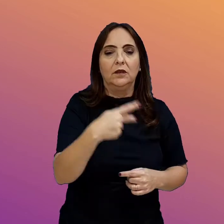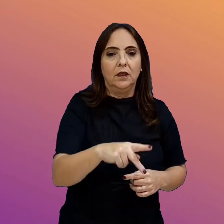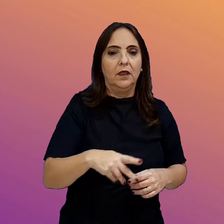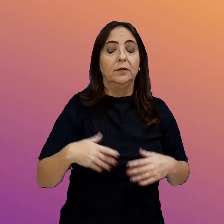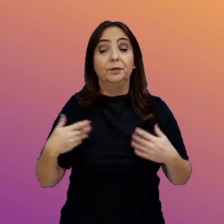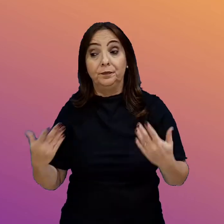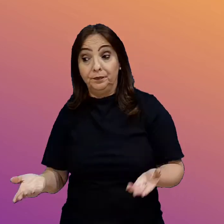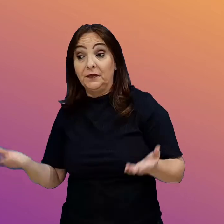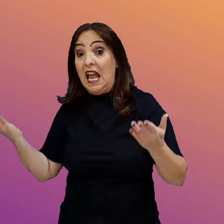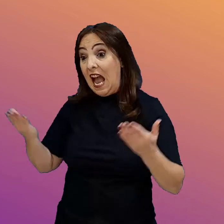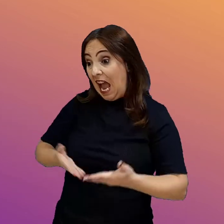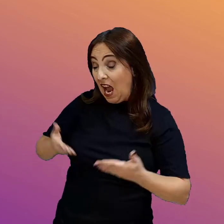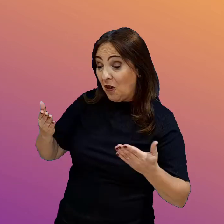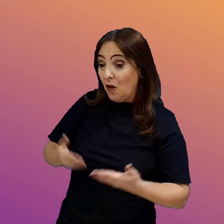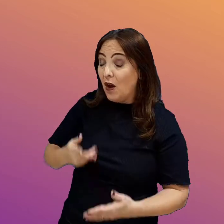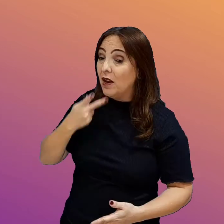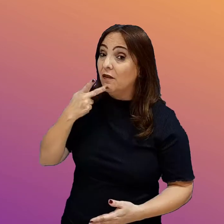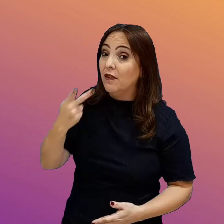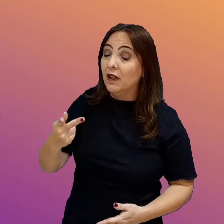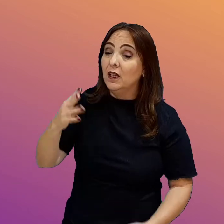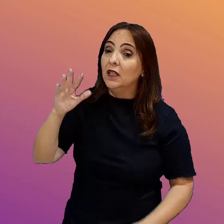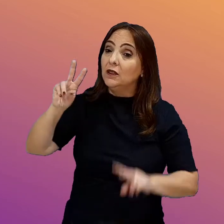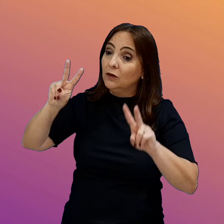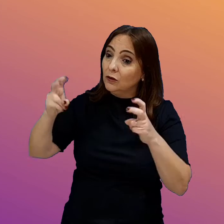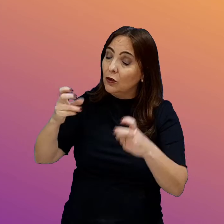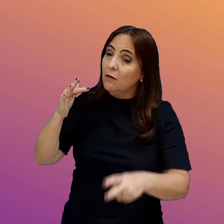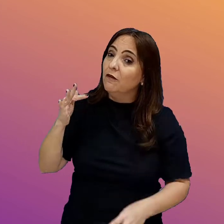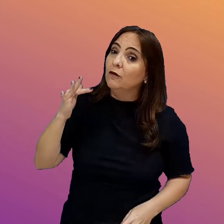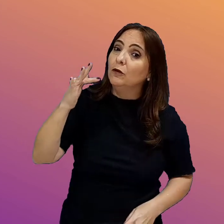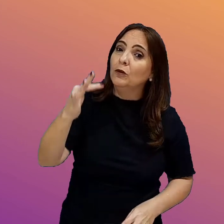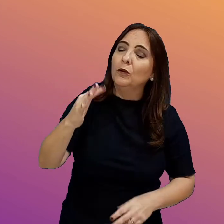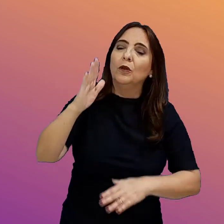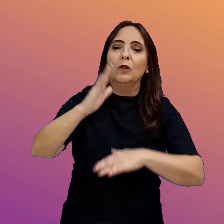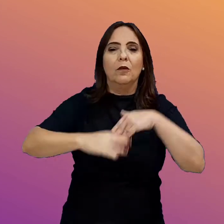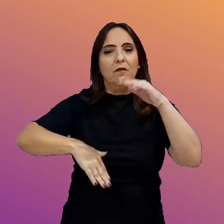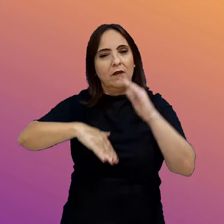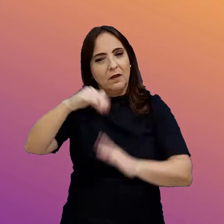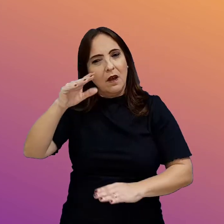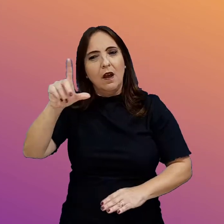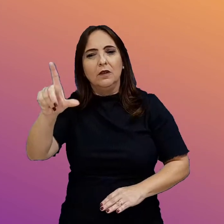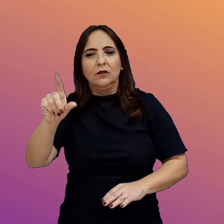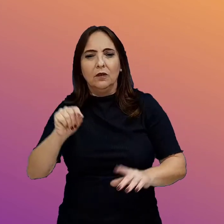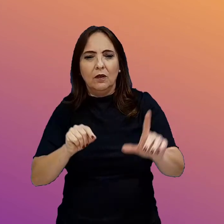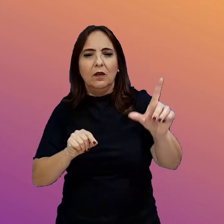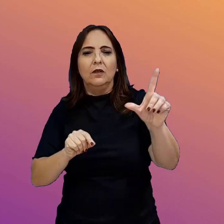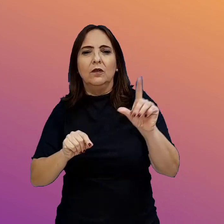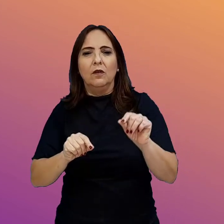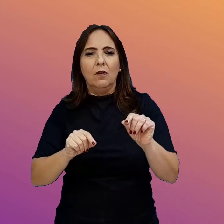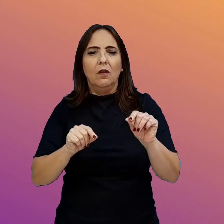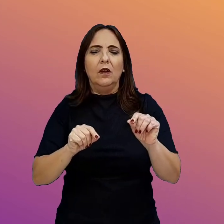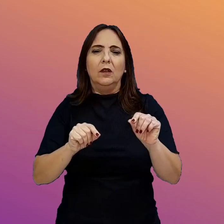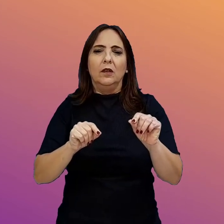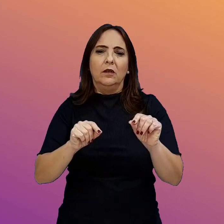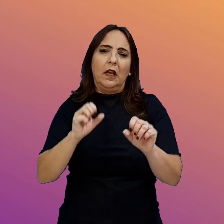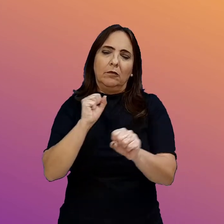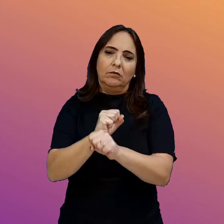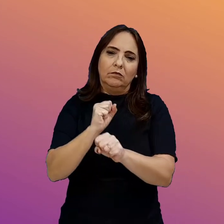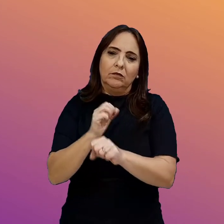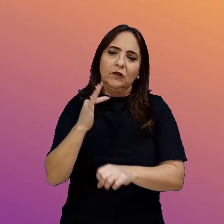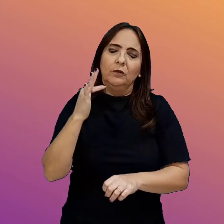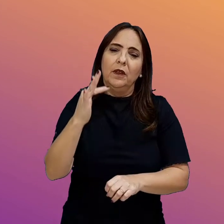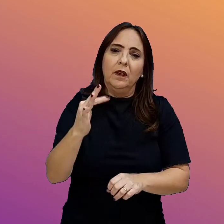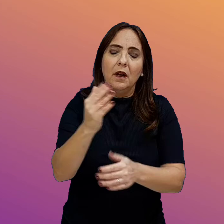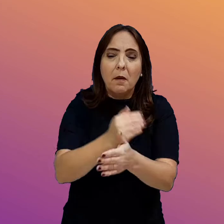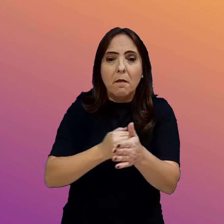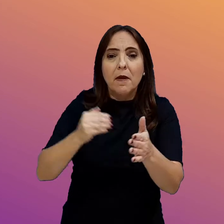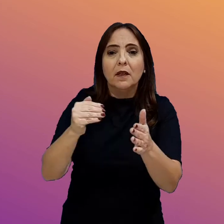a gente falando assim, estamos falando de futuro, né, de profissão, de escolhas, de expectativas, mas tudo isso é um